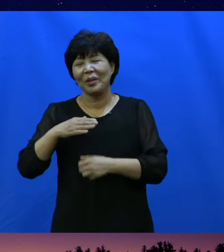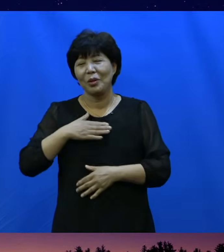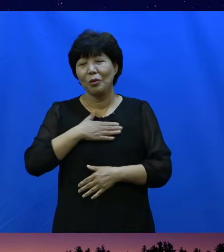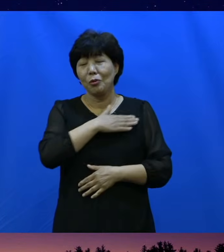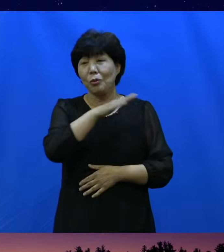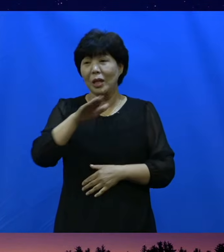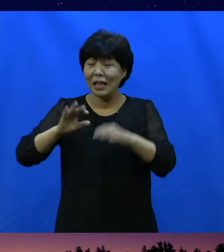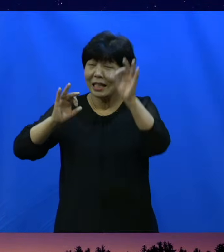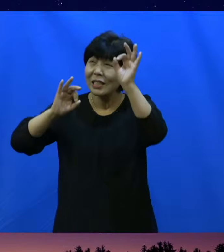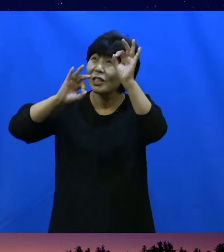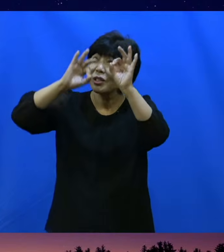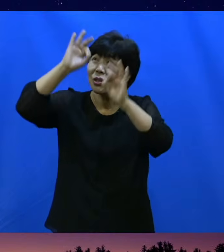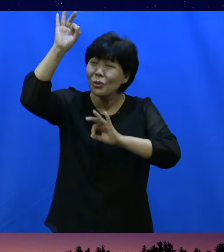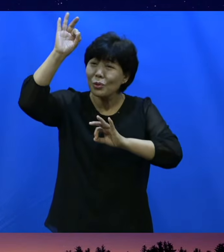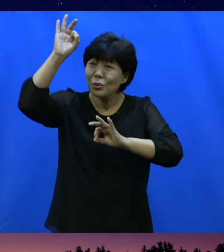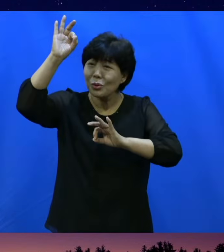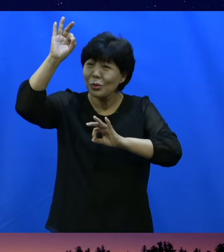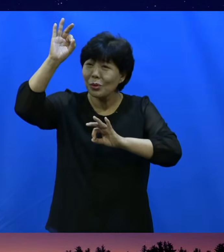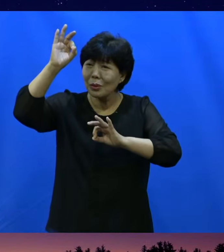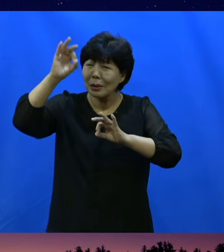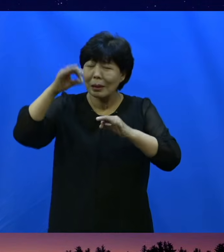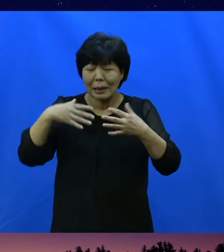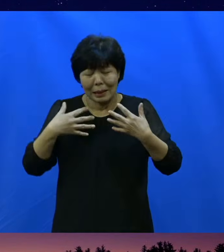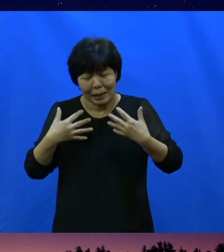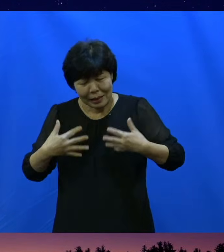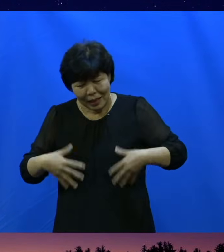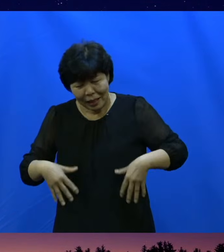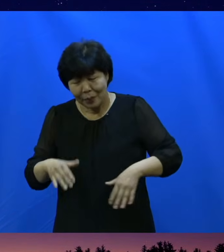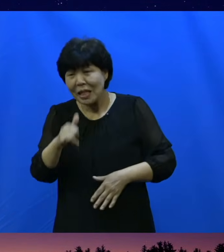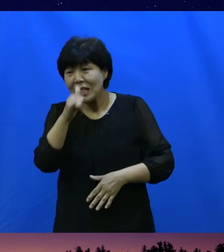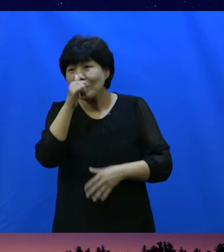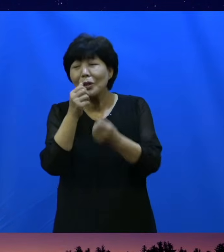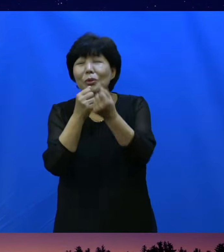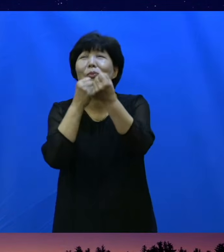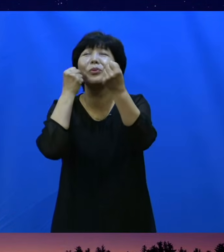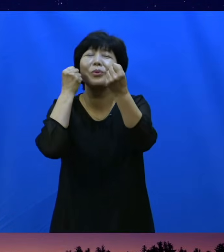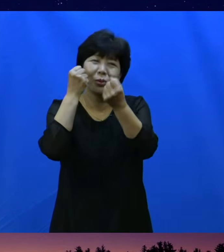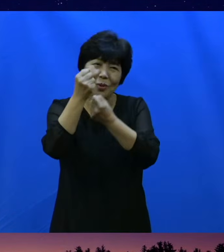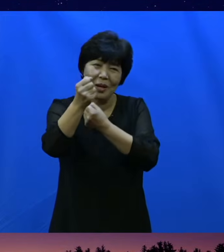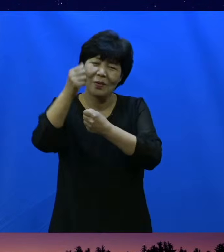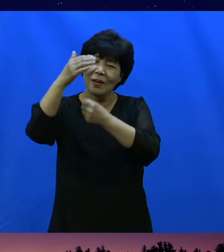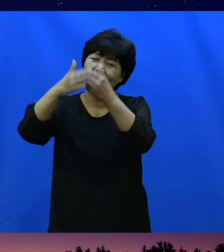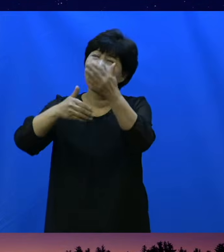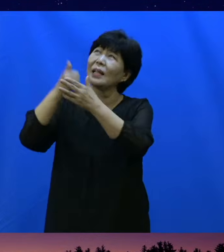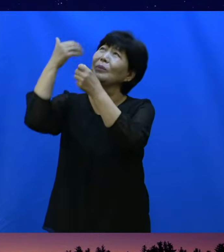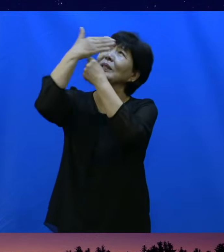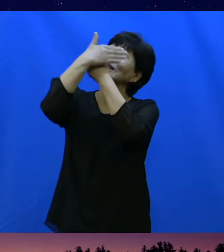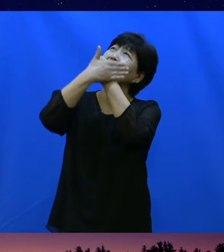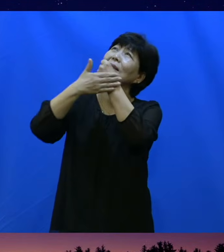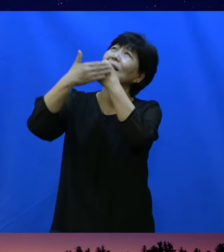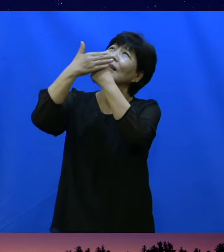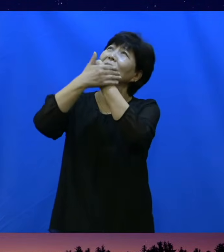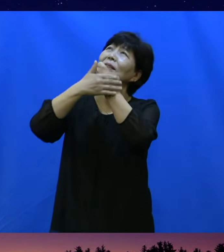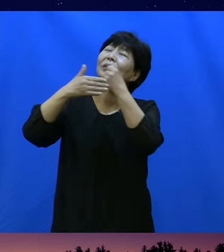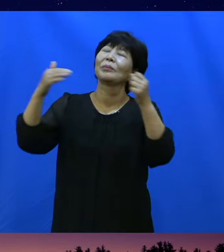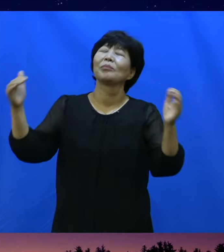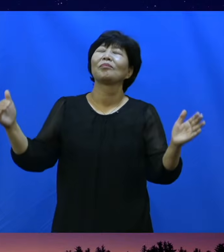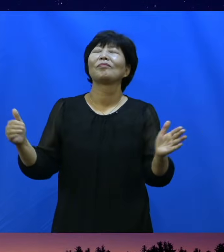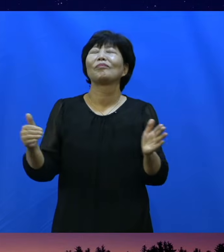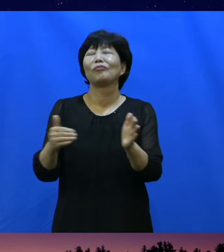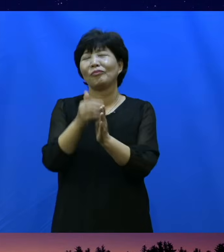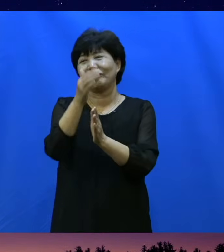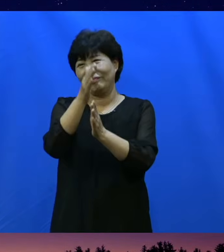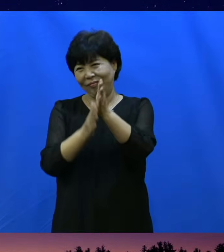실수와 연약에도 불구하고 덮으시는 은혜는 끝이 없다는 겁니다. 여러분,